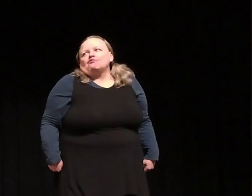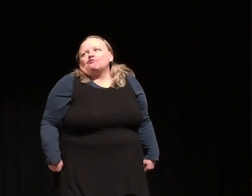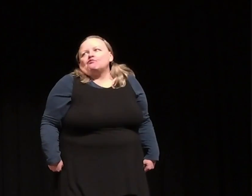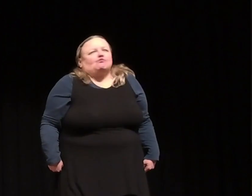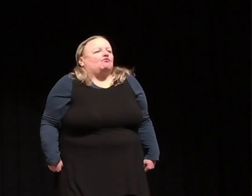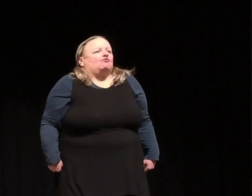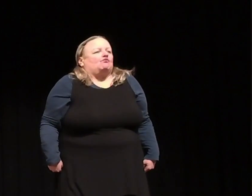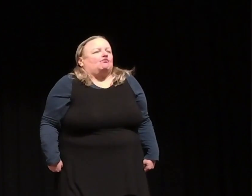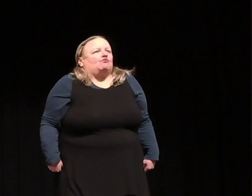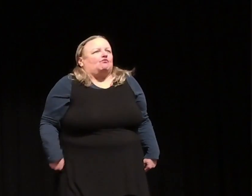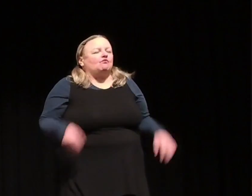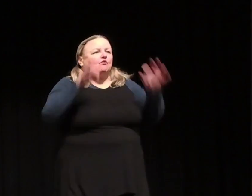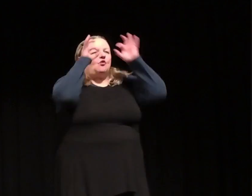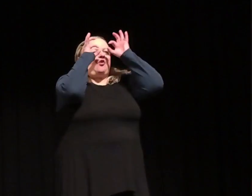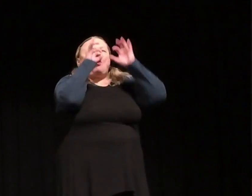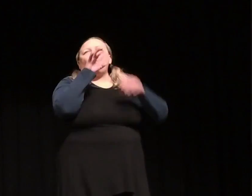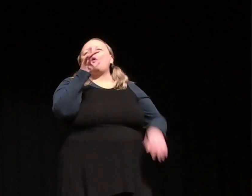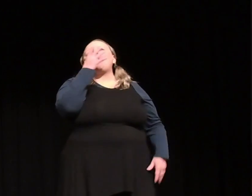Oh.